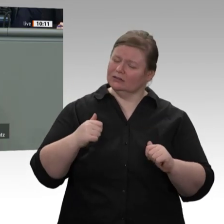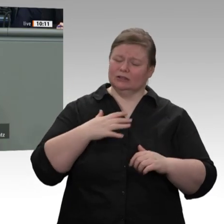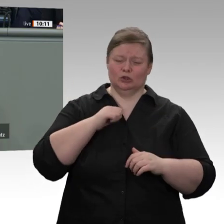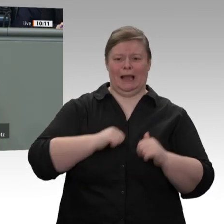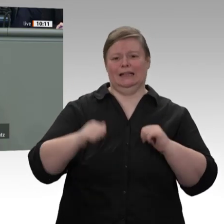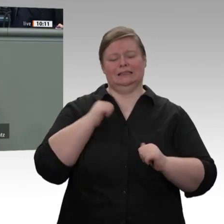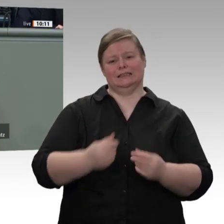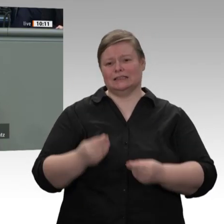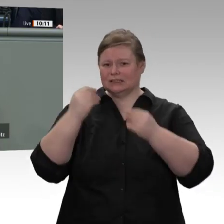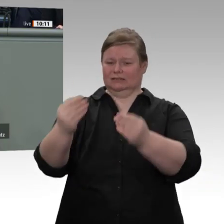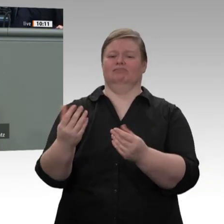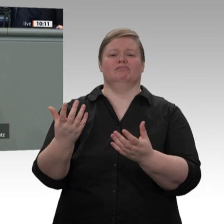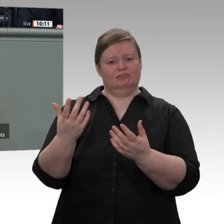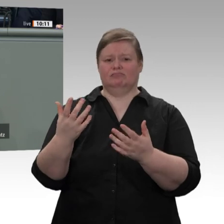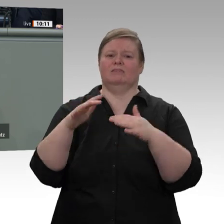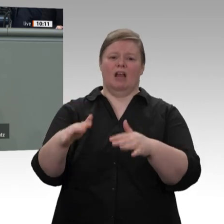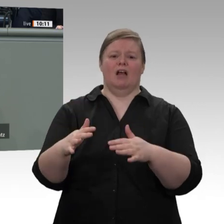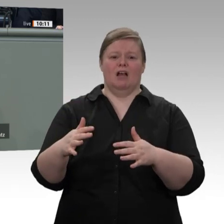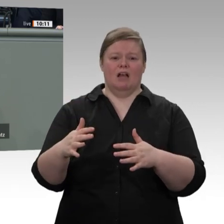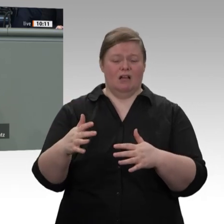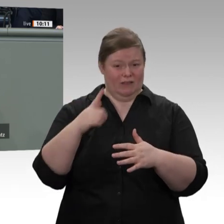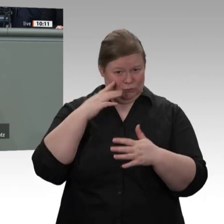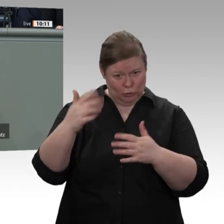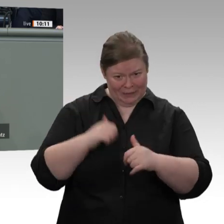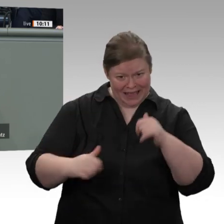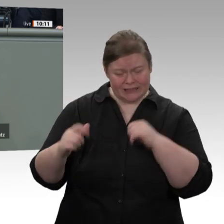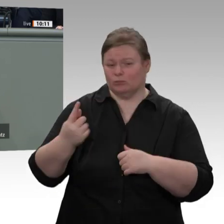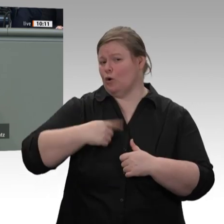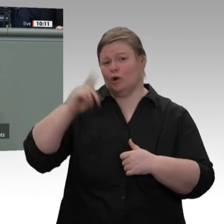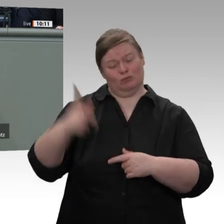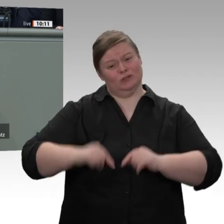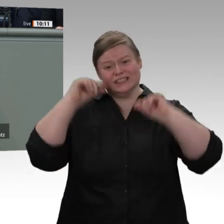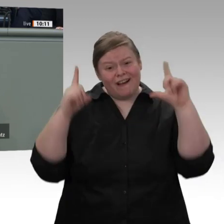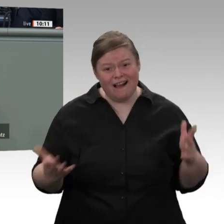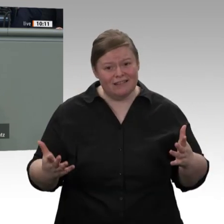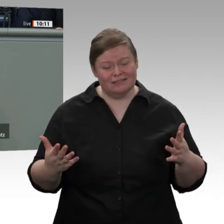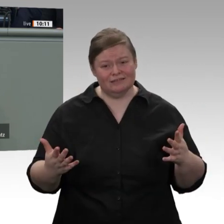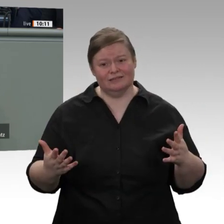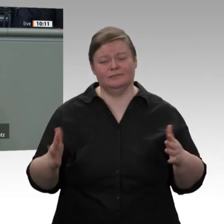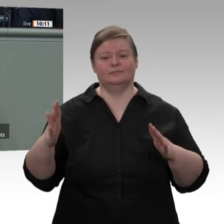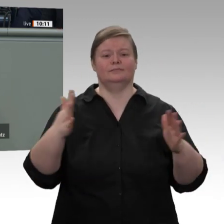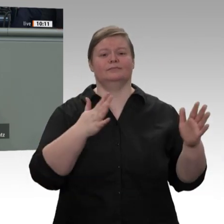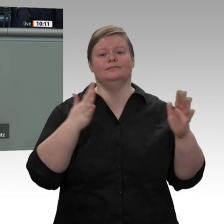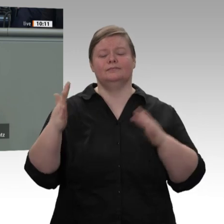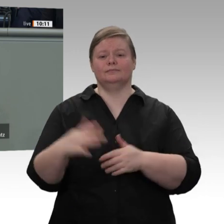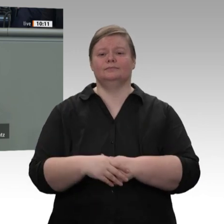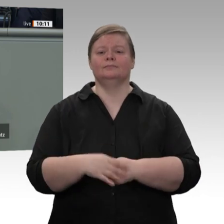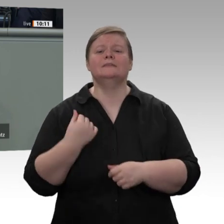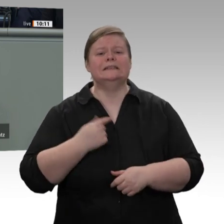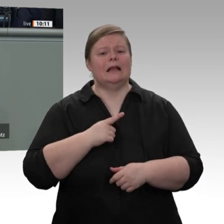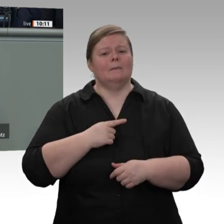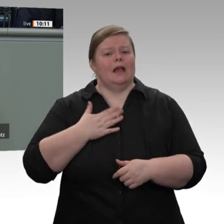versprechen, dass sich ein solch unermessliches Leid nicht mehr wiederholt. Aber ich kann das nicht. Dafür ist